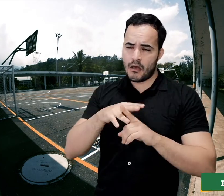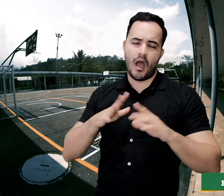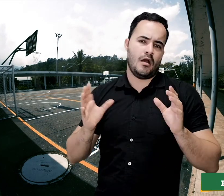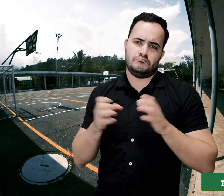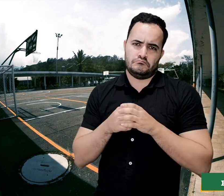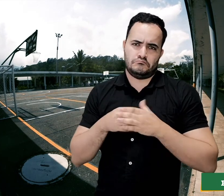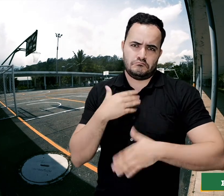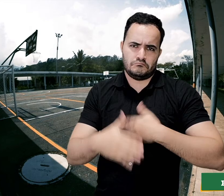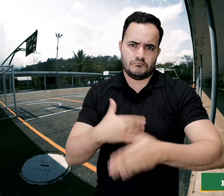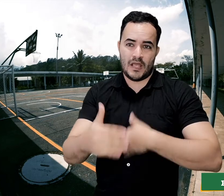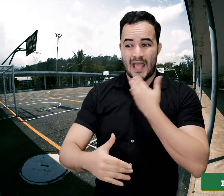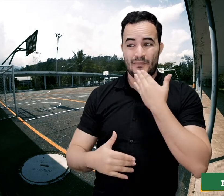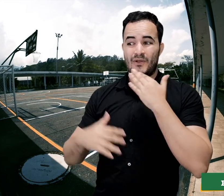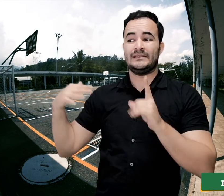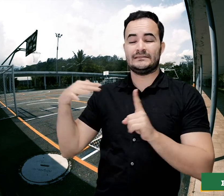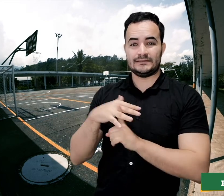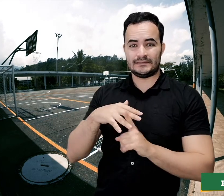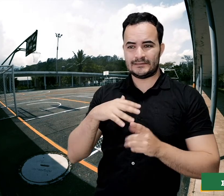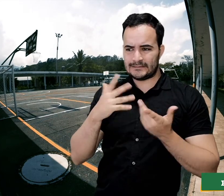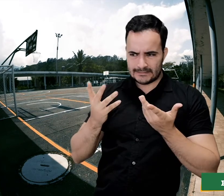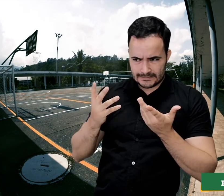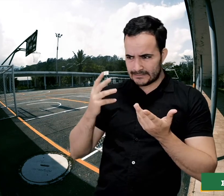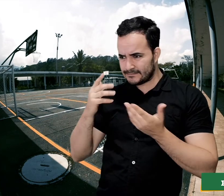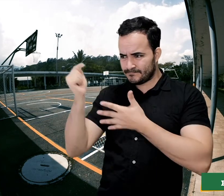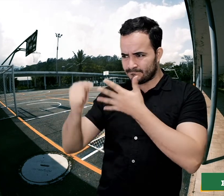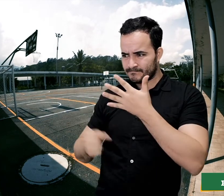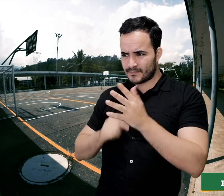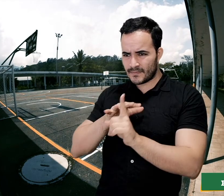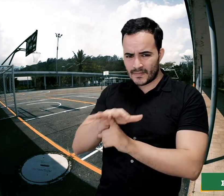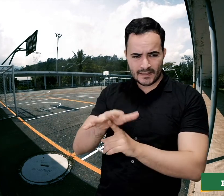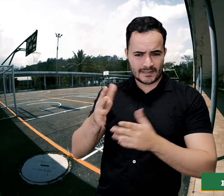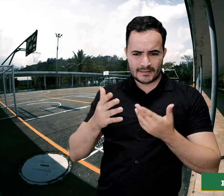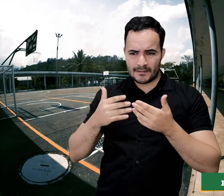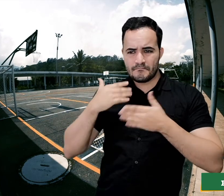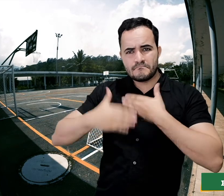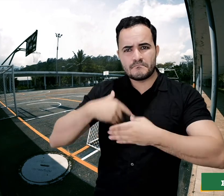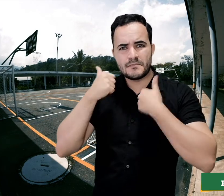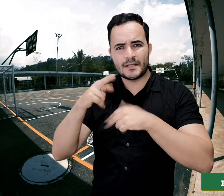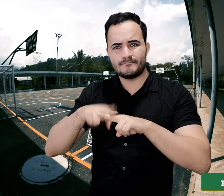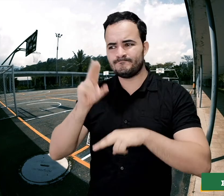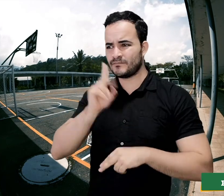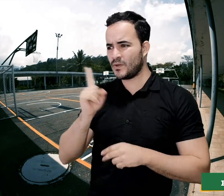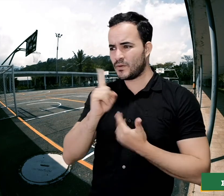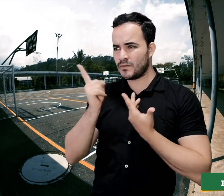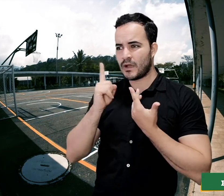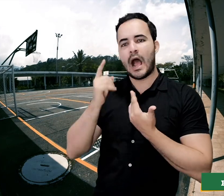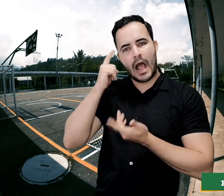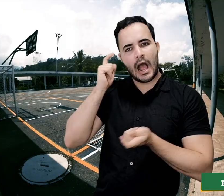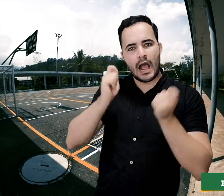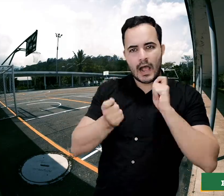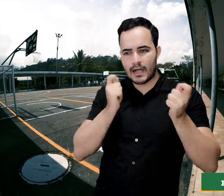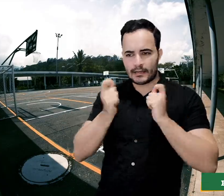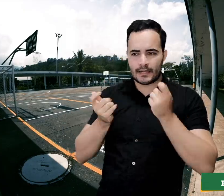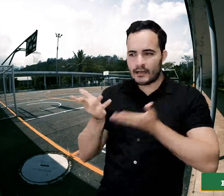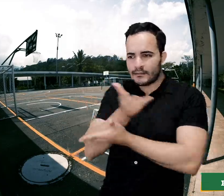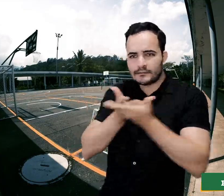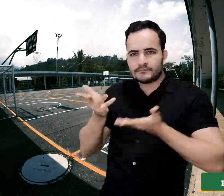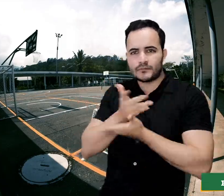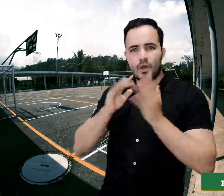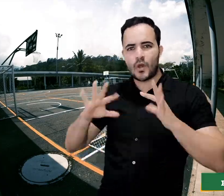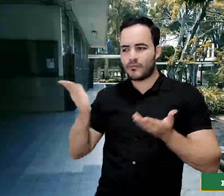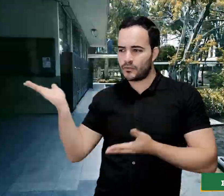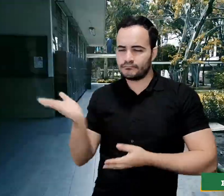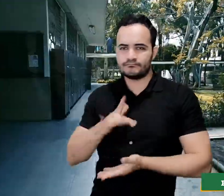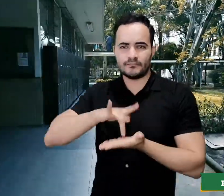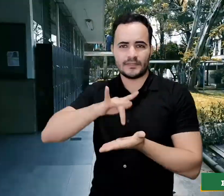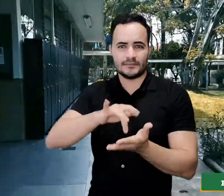afecte, tener en cuenta cuál sería la mejor forma de que el compañero pueda participar